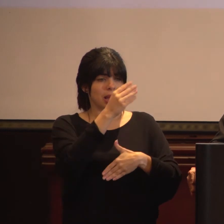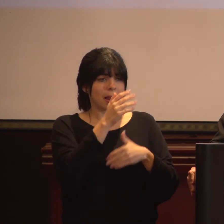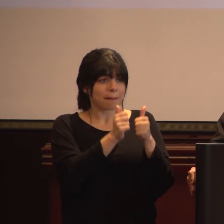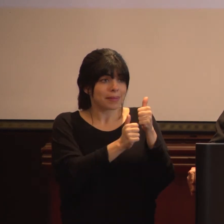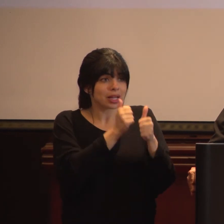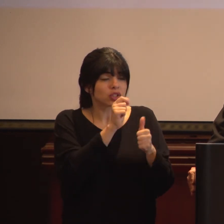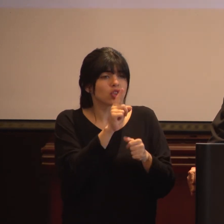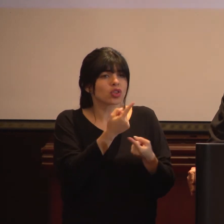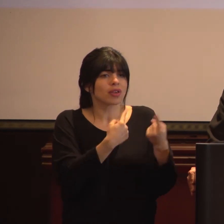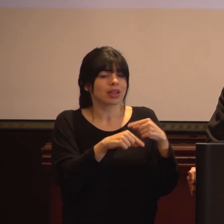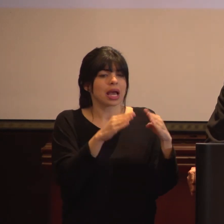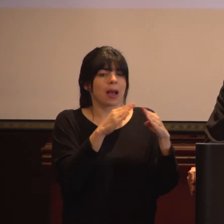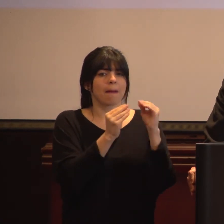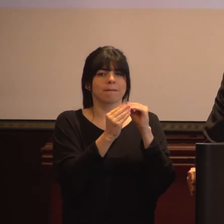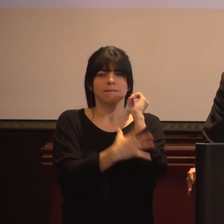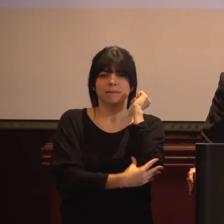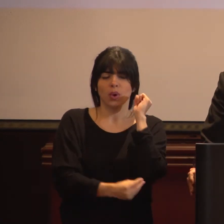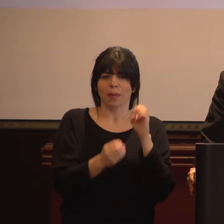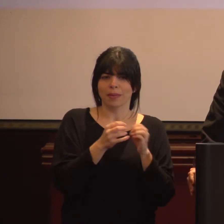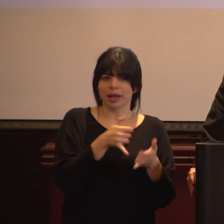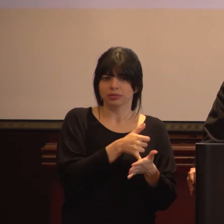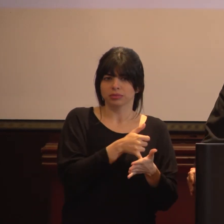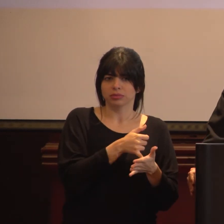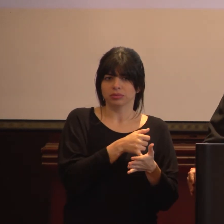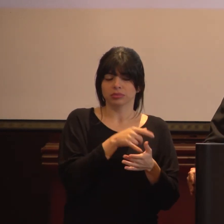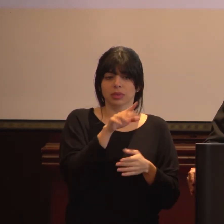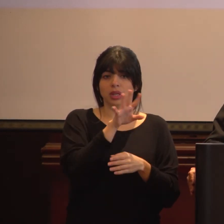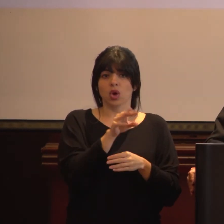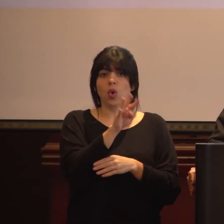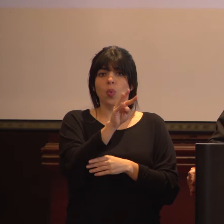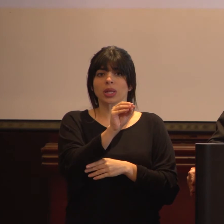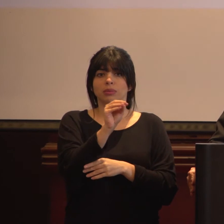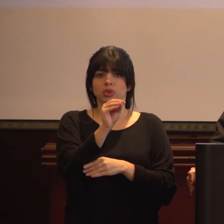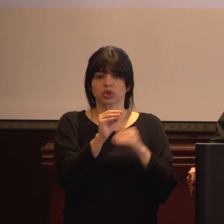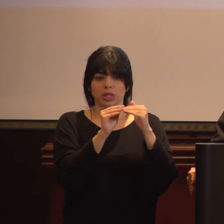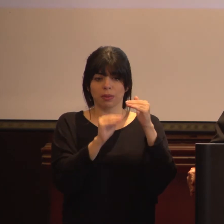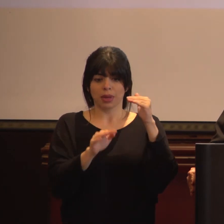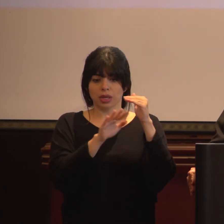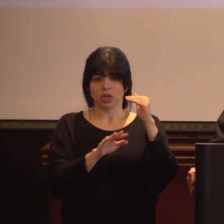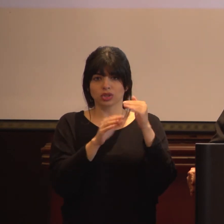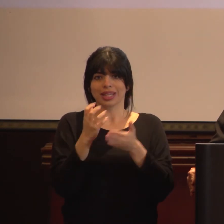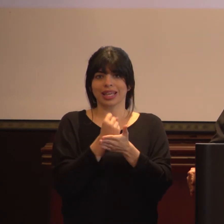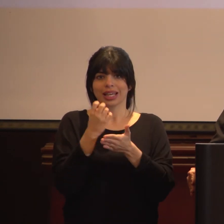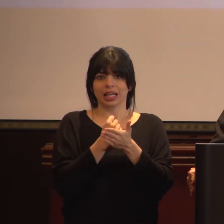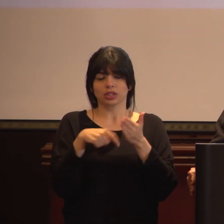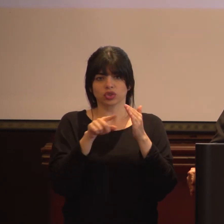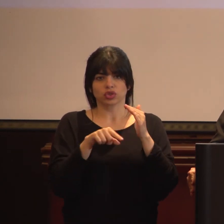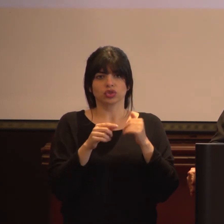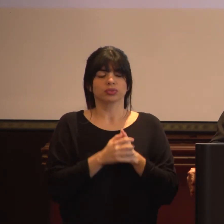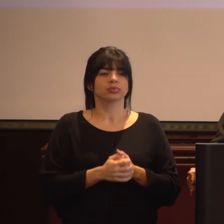mayoría provienen de los hogares más pobres vulnerables y se ubican en el 40% inferior de la distribución de